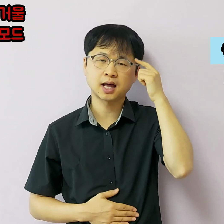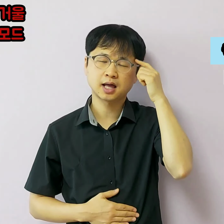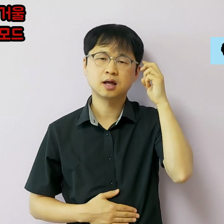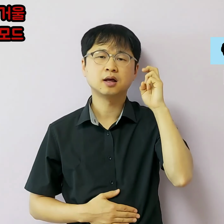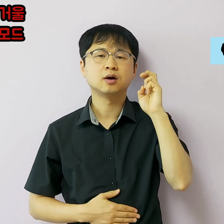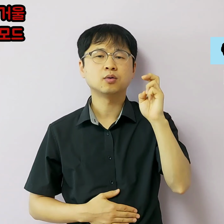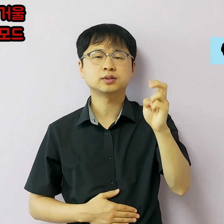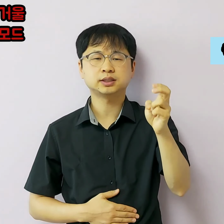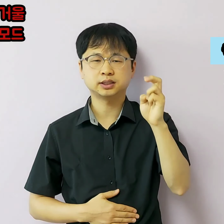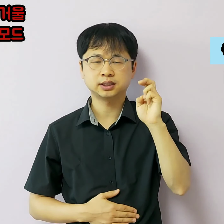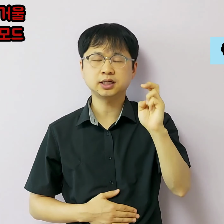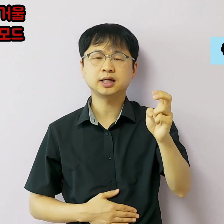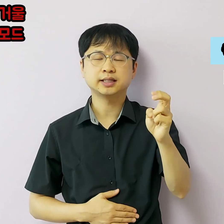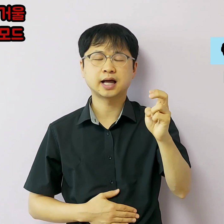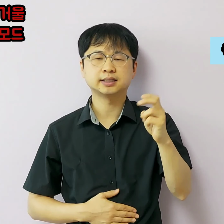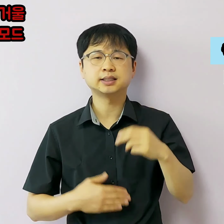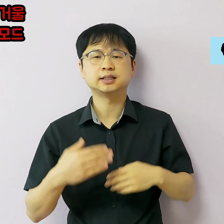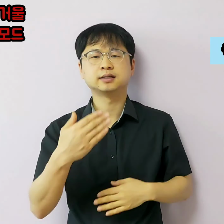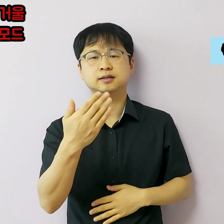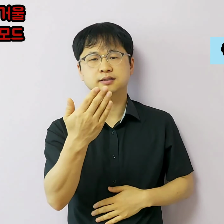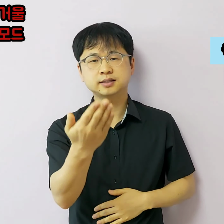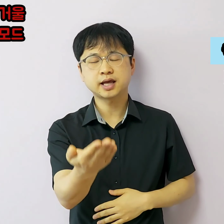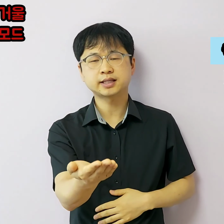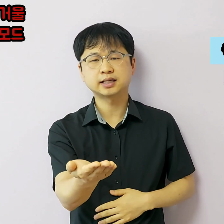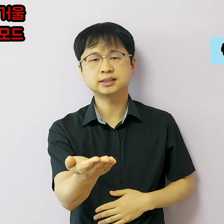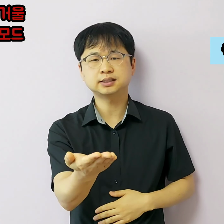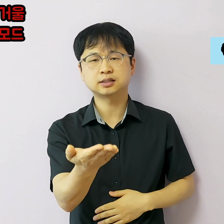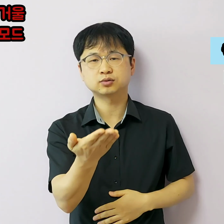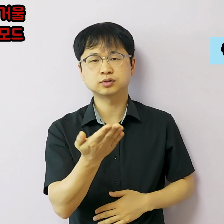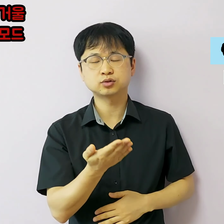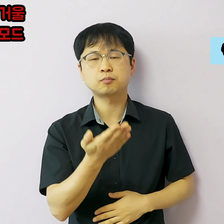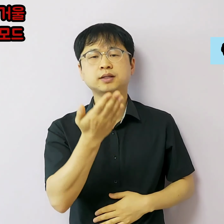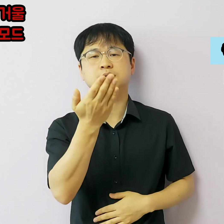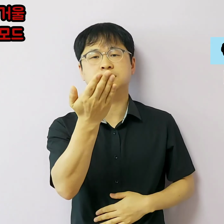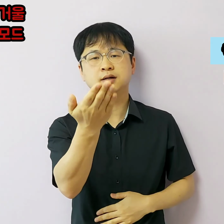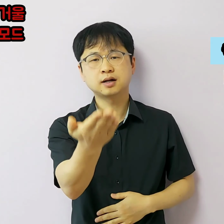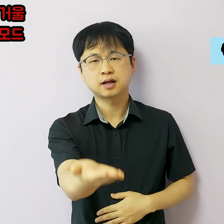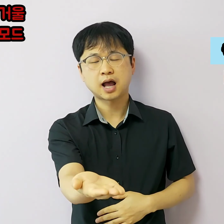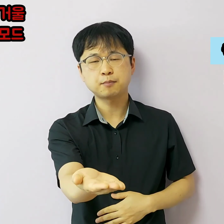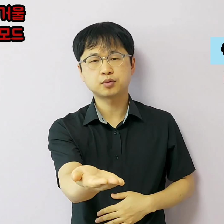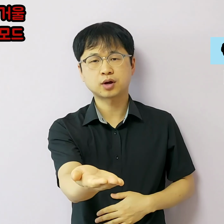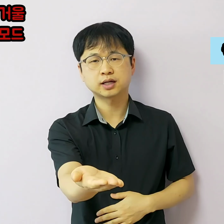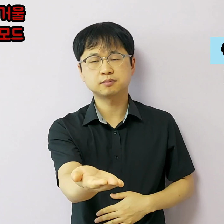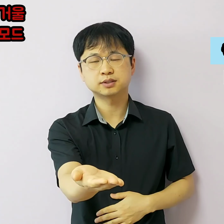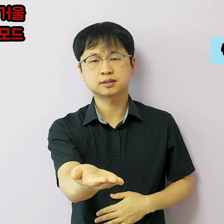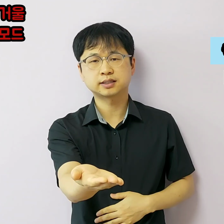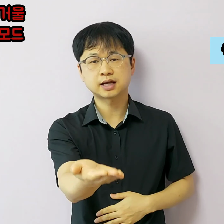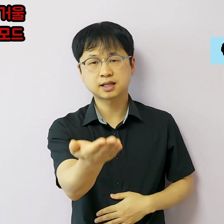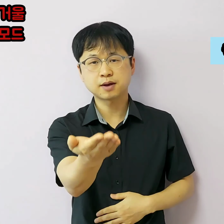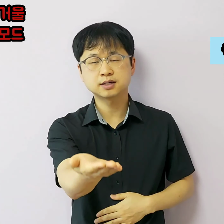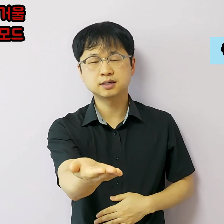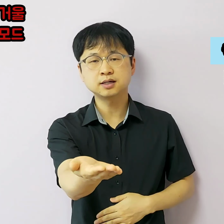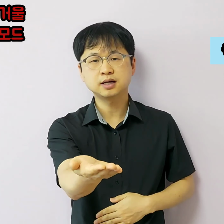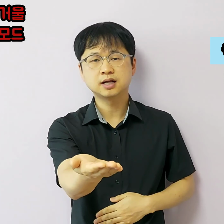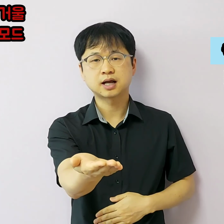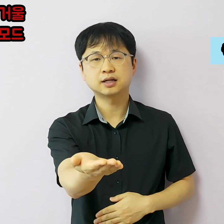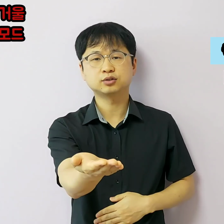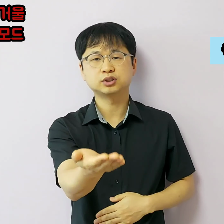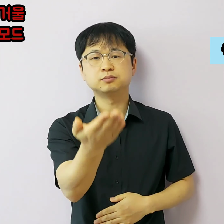혹시입니다. 혹시, 당신, 그대, 당신이라는 수어는 손바닥을 앞으로 가리키면서 상대방을 가리켜